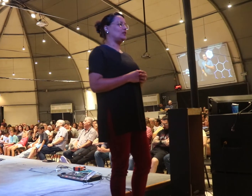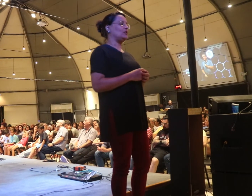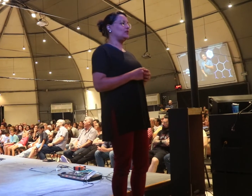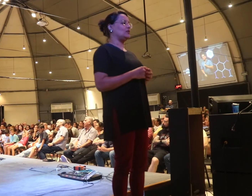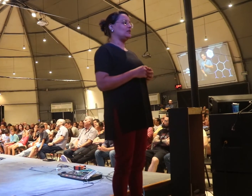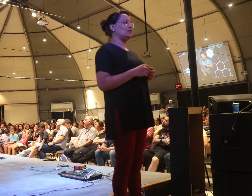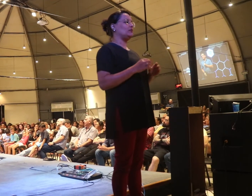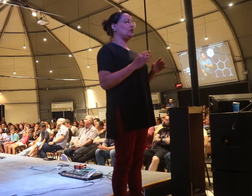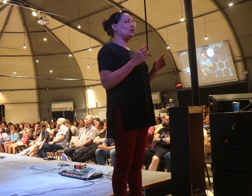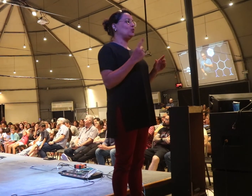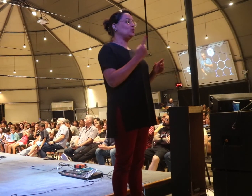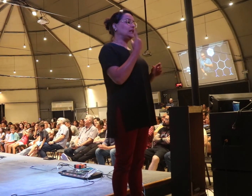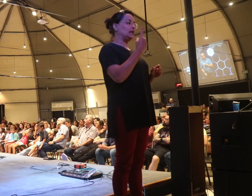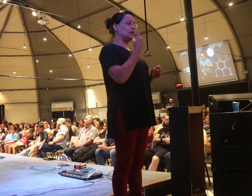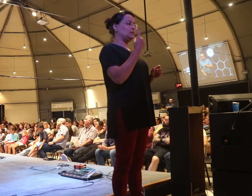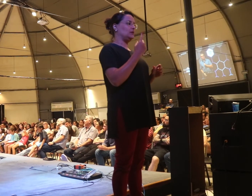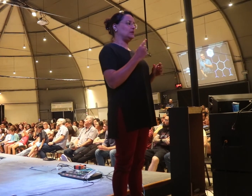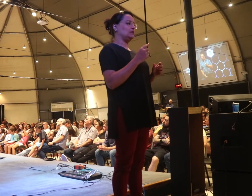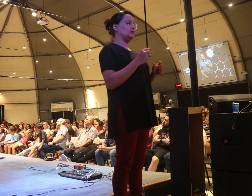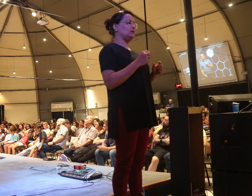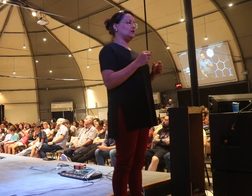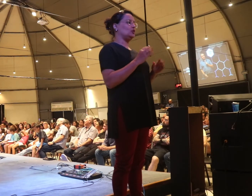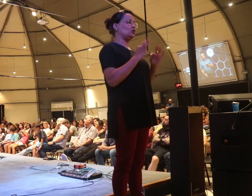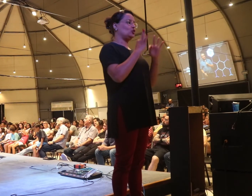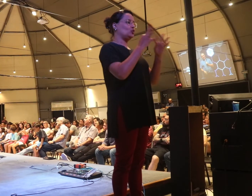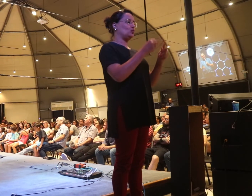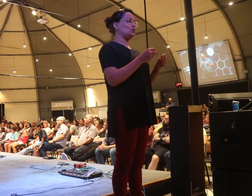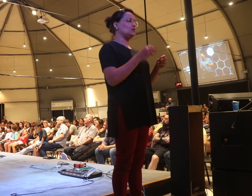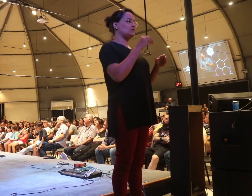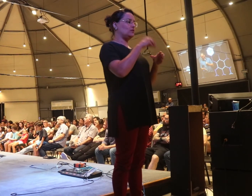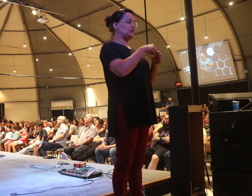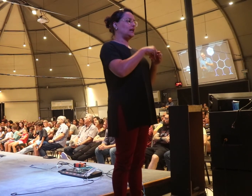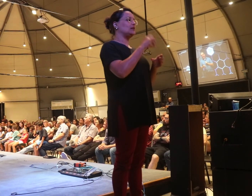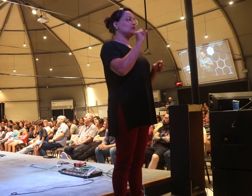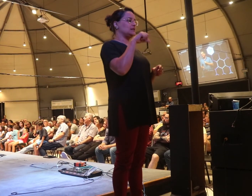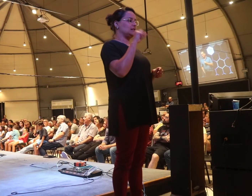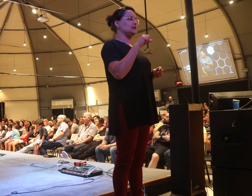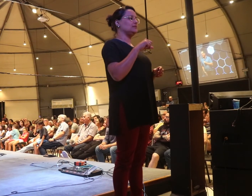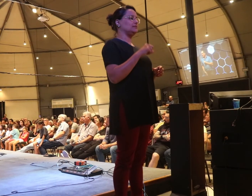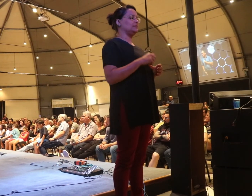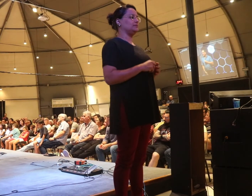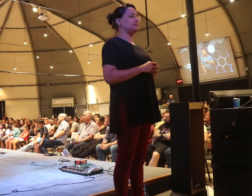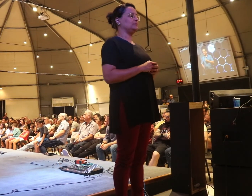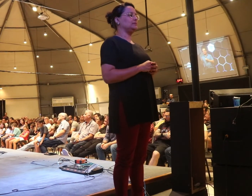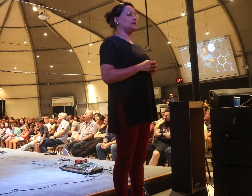é algo temível. O Senhor está entre nós,